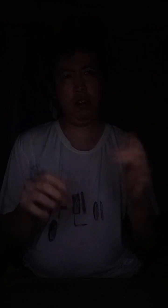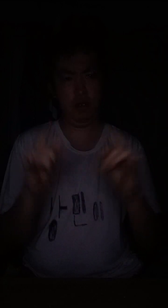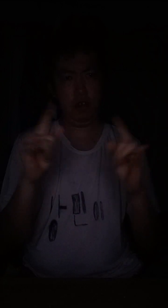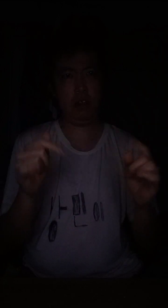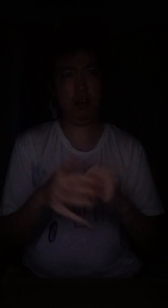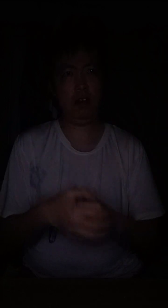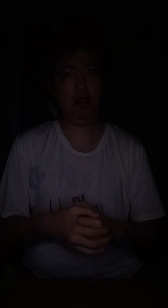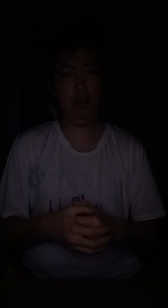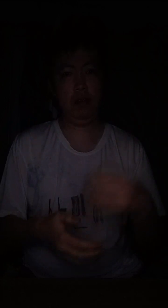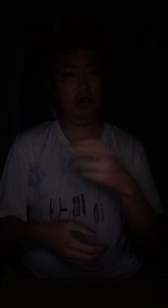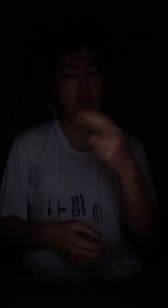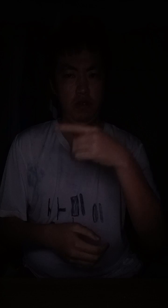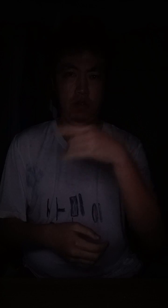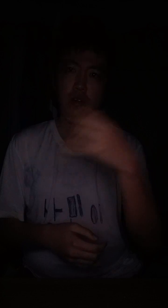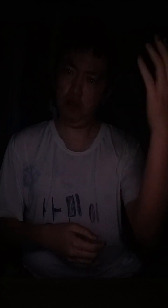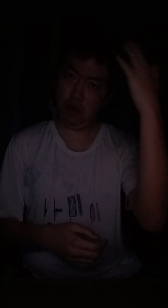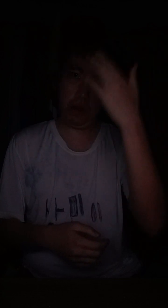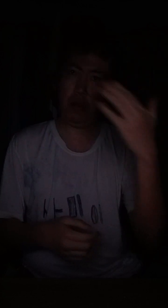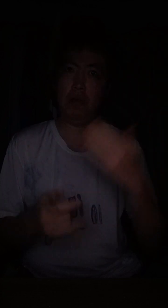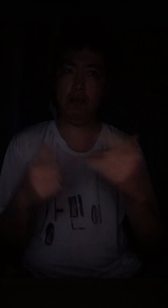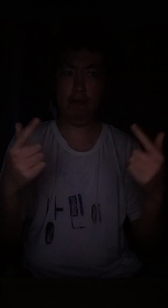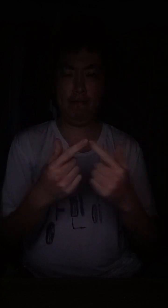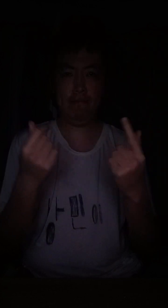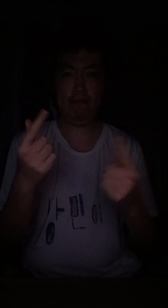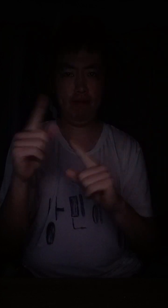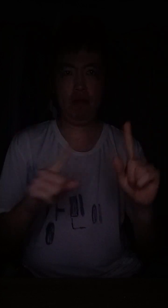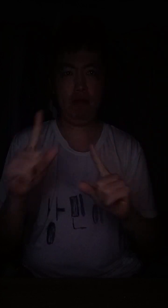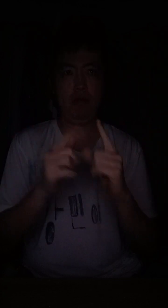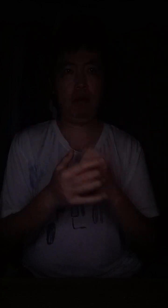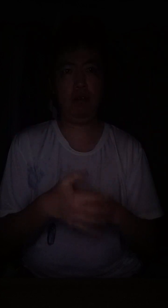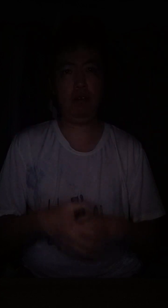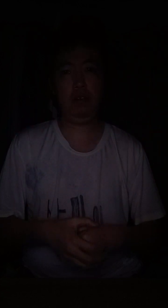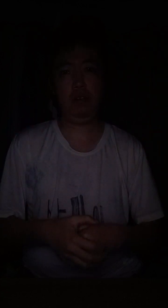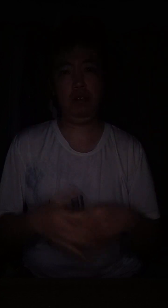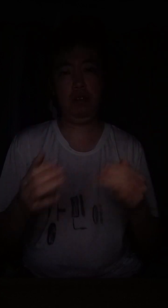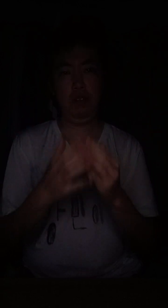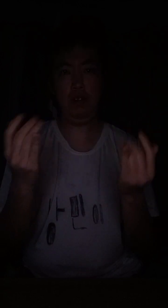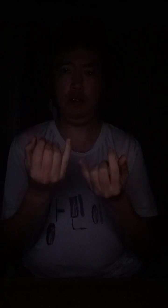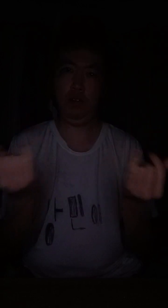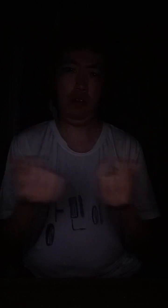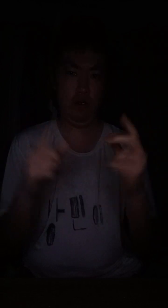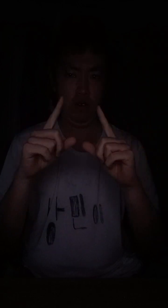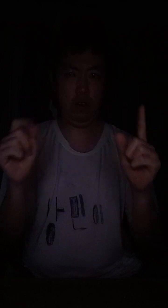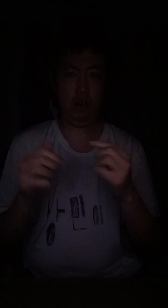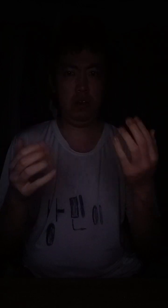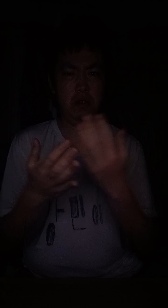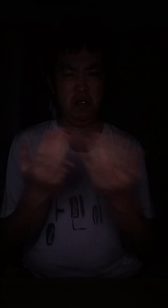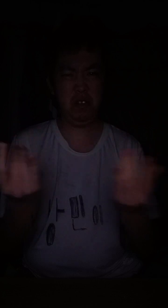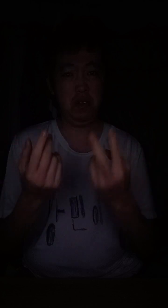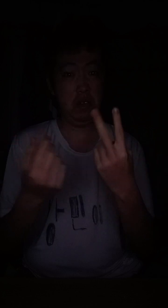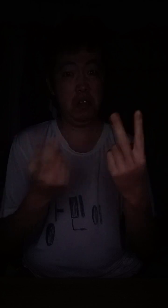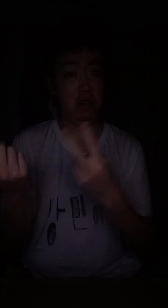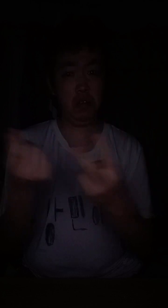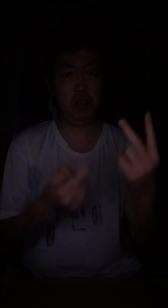현실입니다. 그래서 저희 경찰에서 더 열심히 활동해서 최근 서울의 한 여대 앞 사진관에서 200명이 넘는 여성